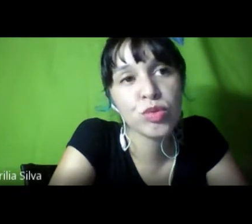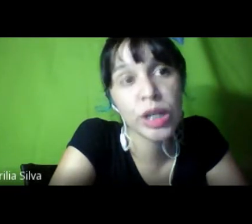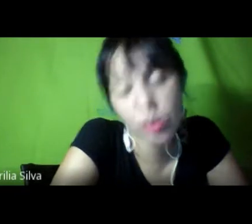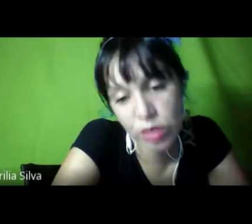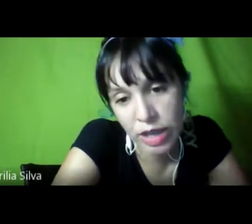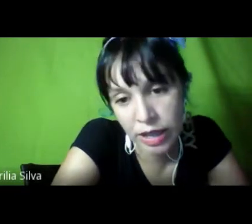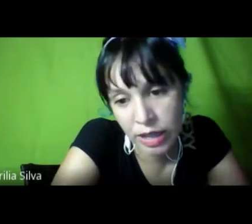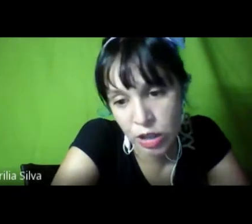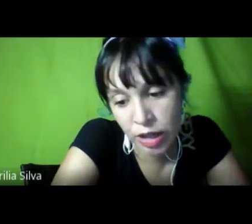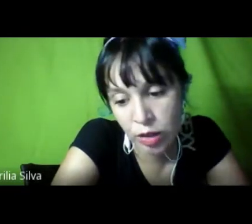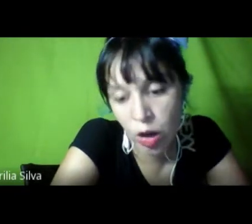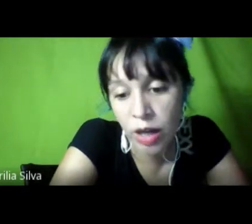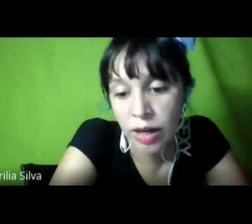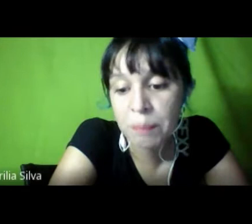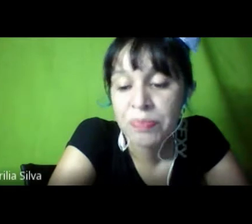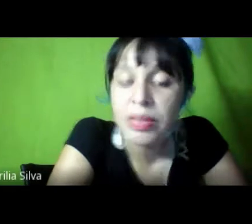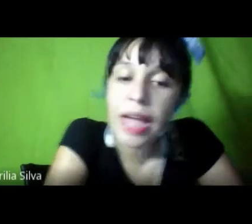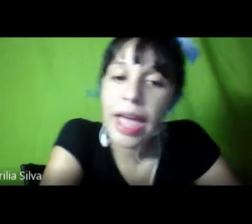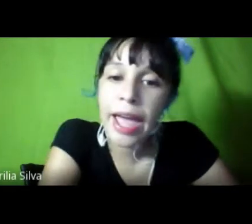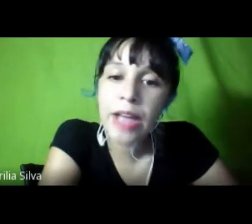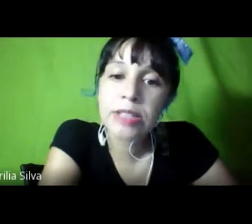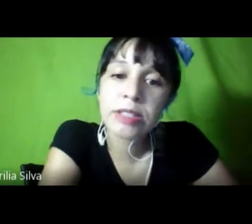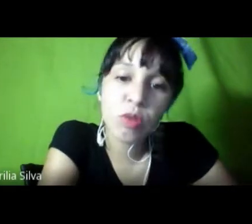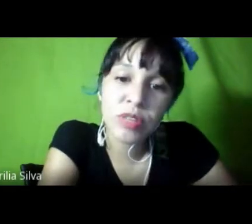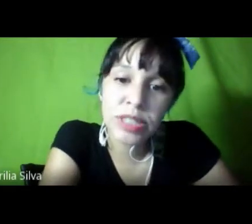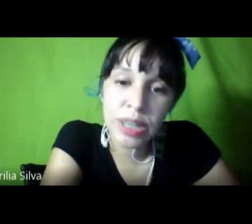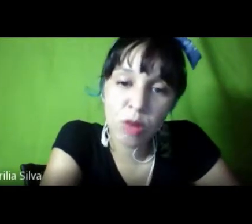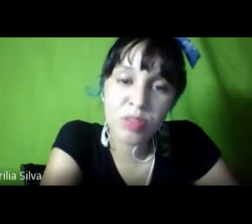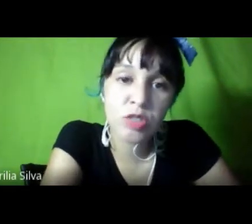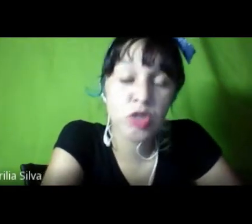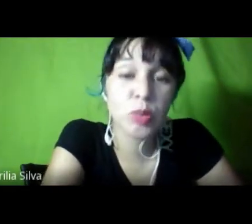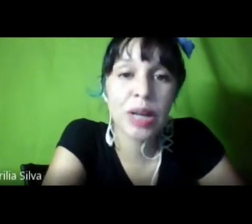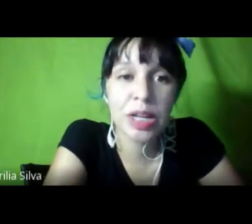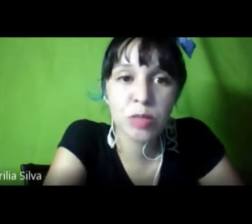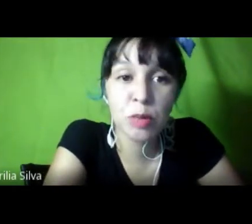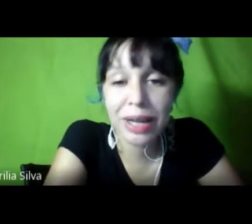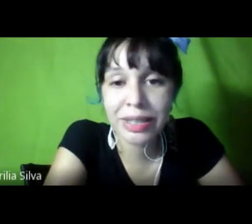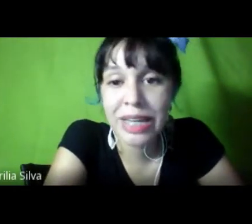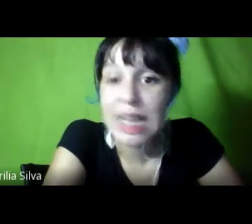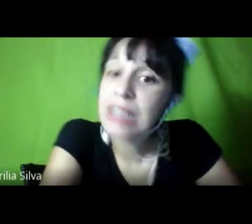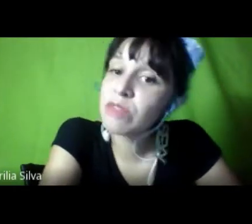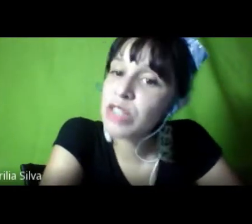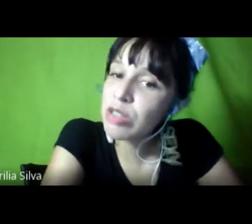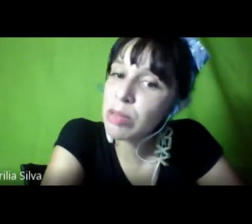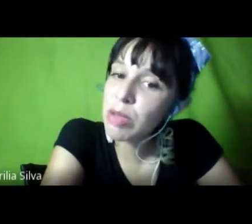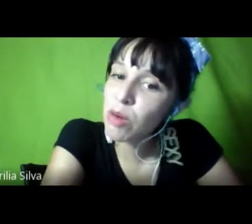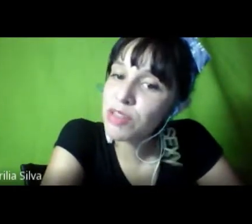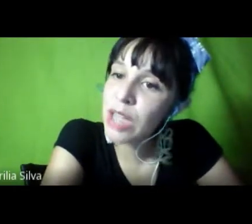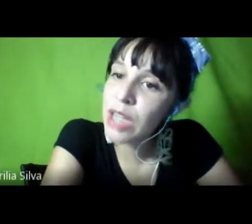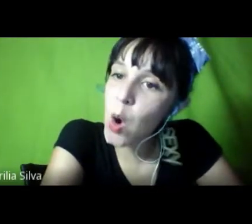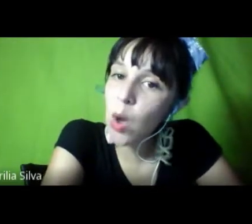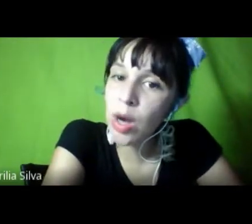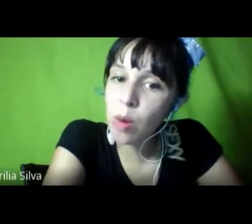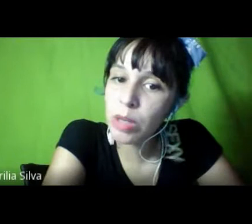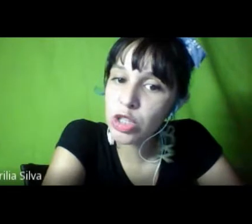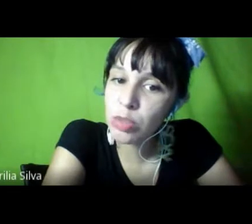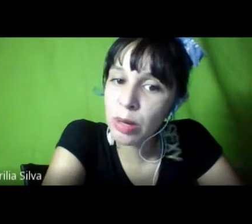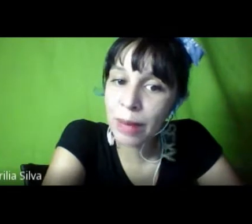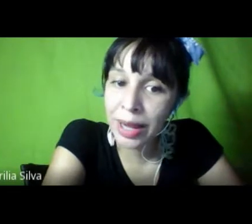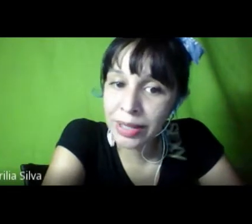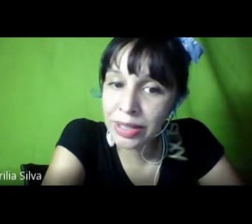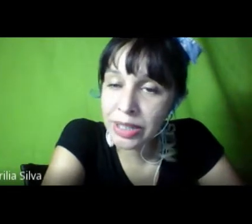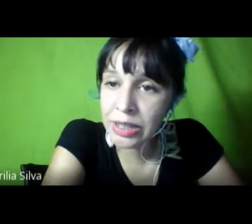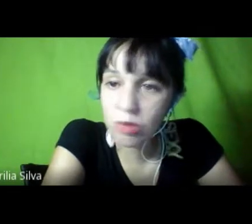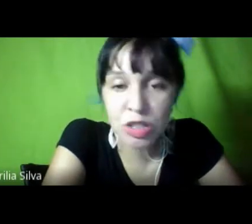um dos ritos da Igreja Católica é se confessar os seus pecados para o padre. Se você não sabia confessar oralmente para